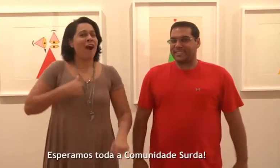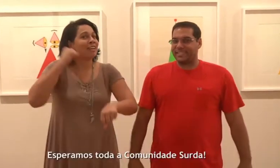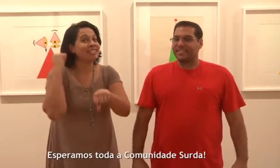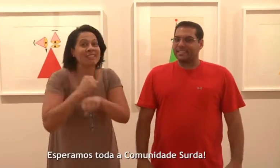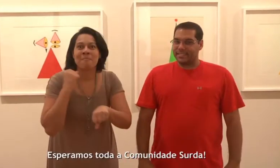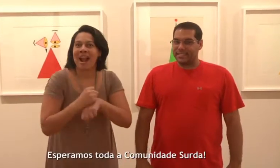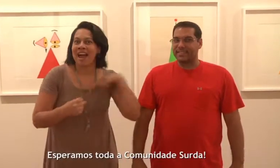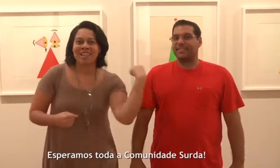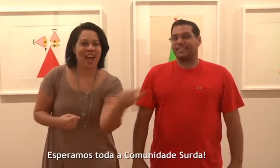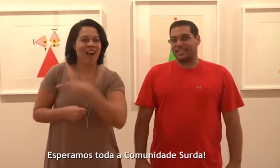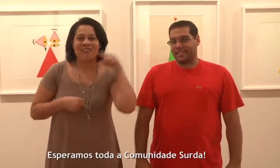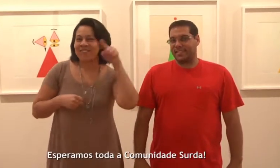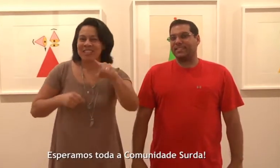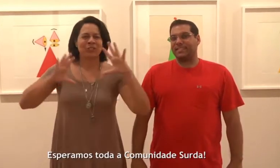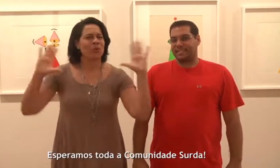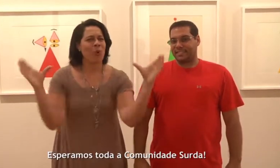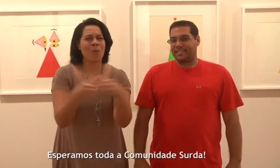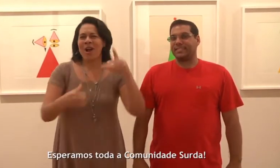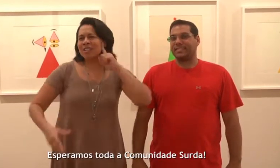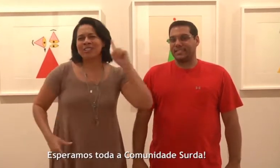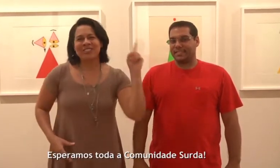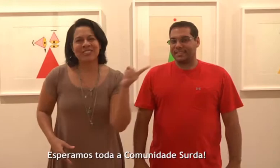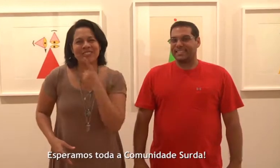Esperamos toda a comunidade surda.